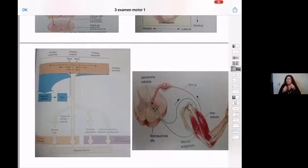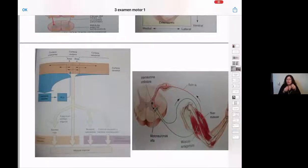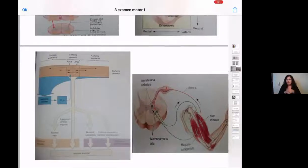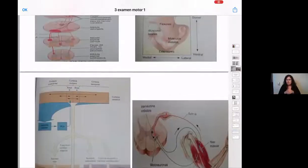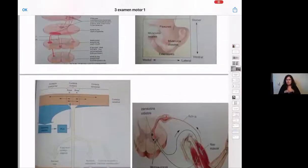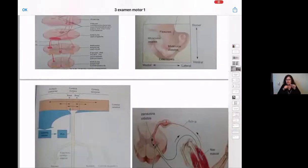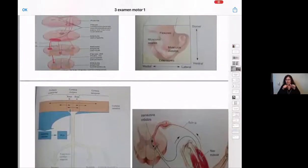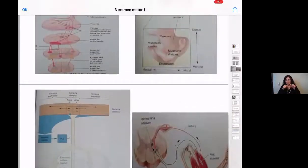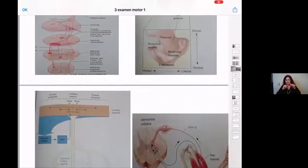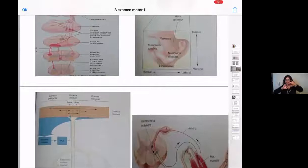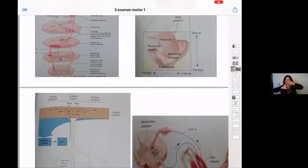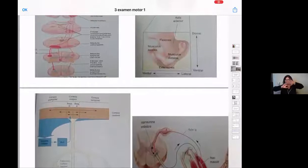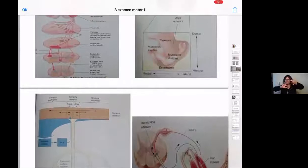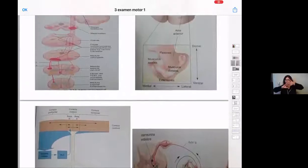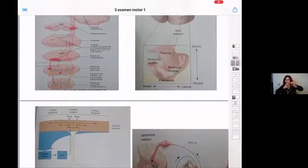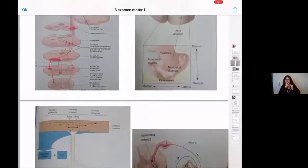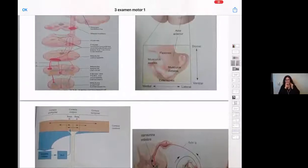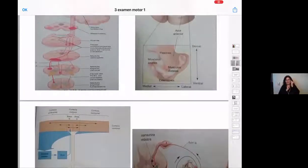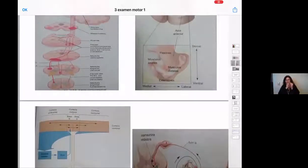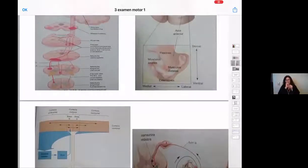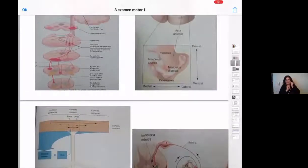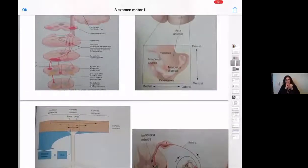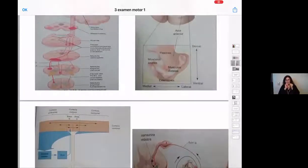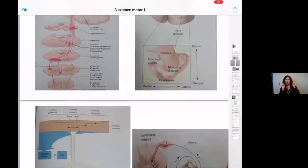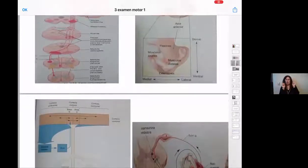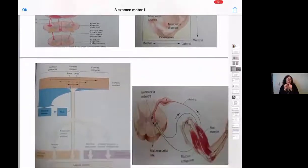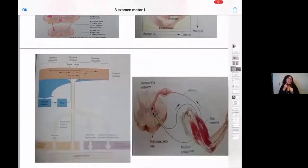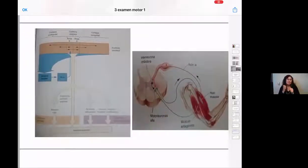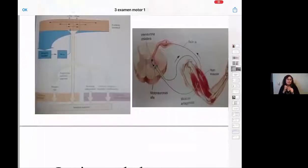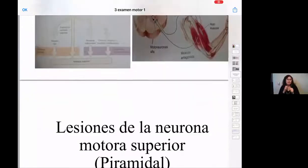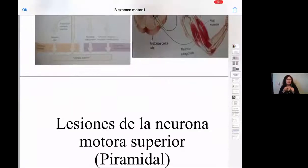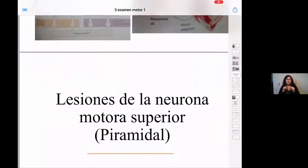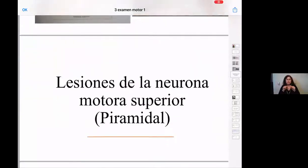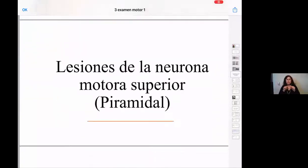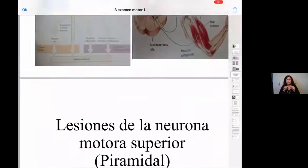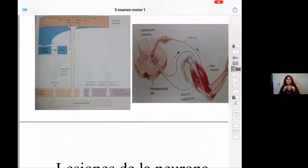hace sinapsis, no tengo ninguna imagen mejor, hace sinapsis con, a